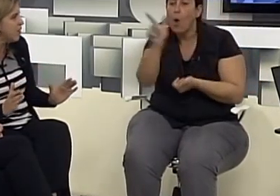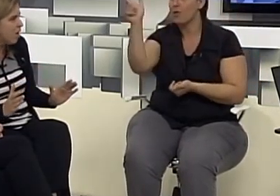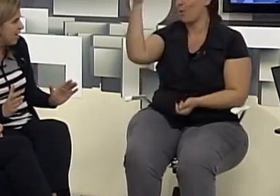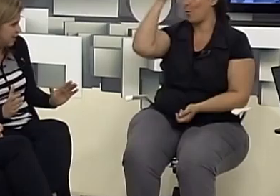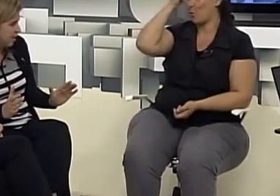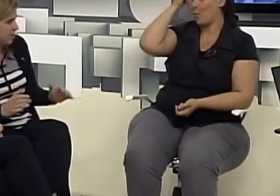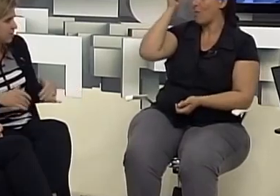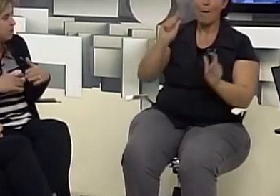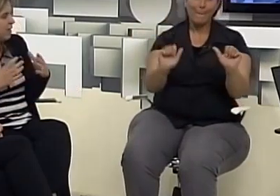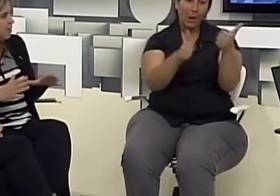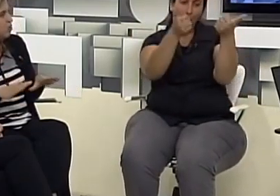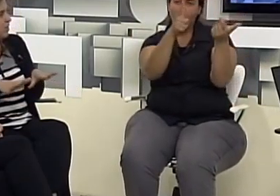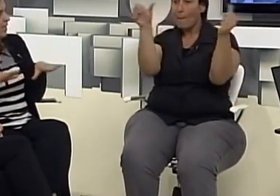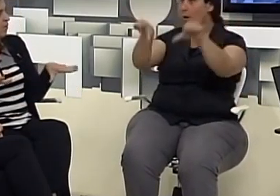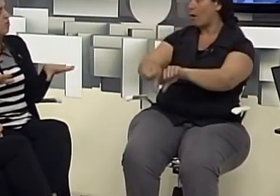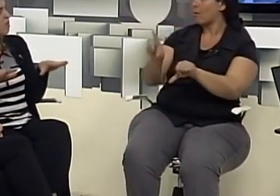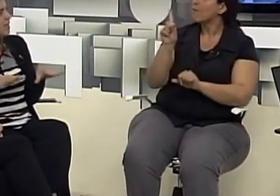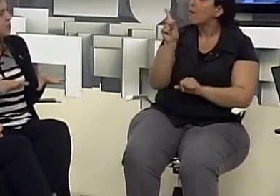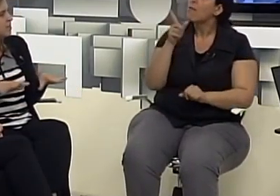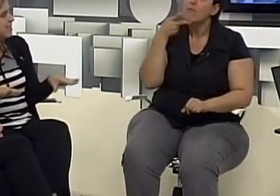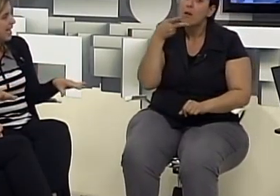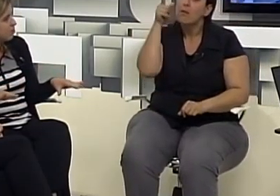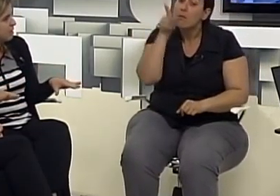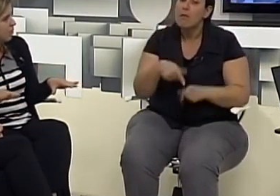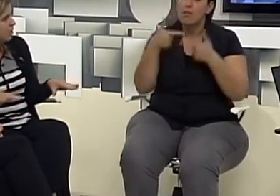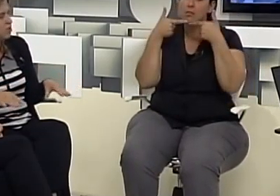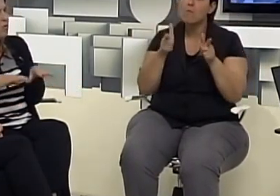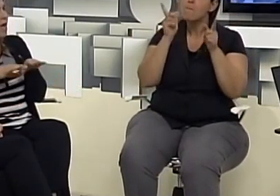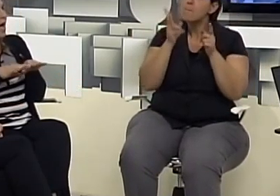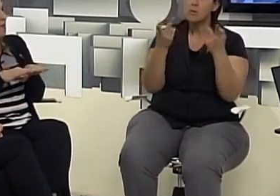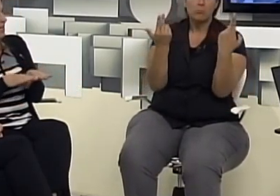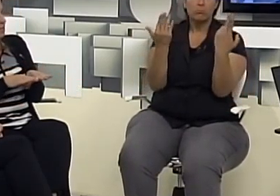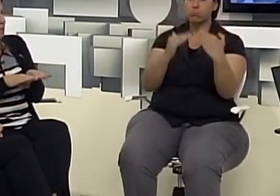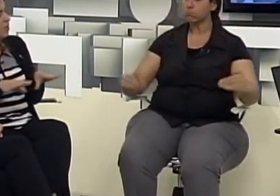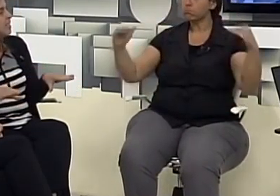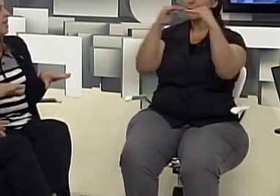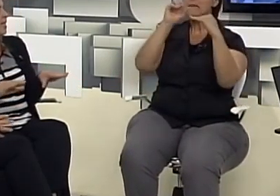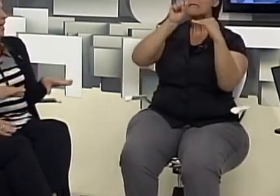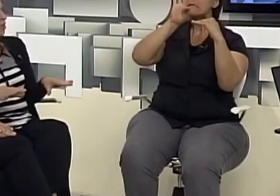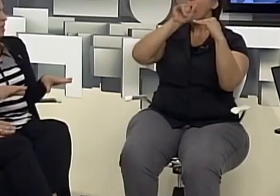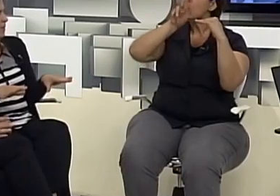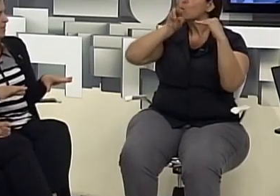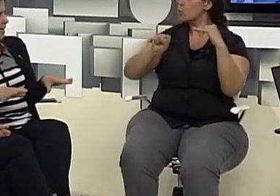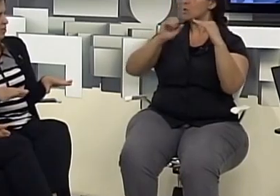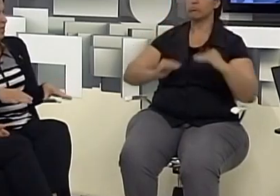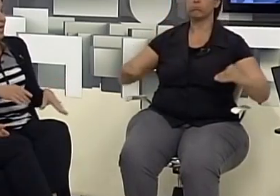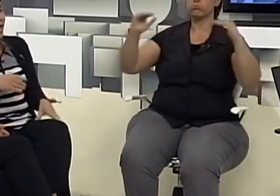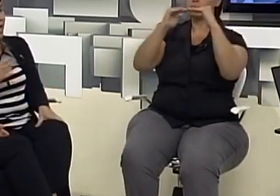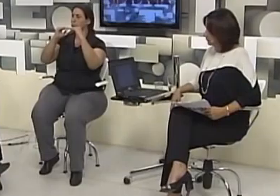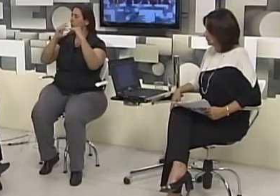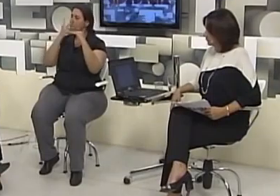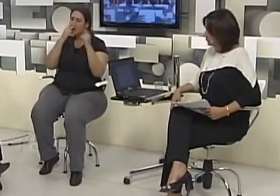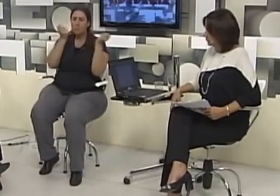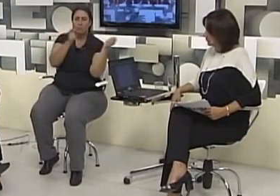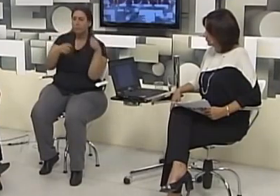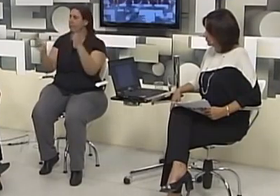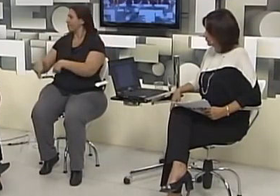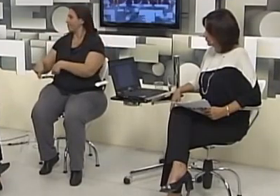nem pior. Nós estamos falando de línguas com o mesmo status linguístico, a mesma potencialidade e capacidade.